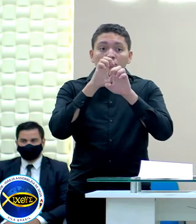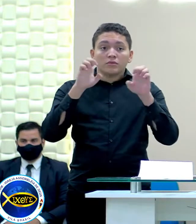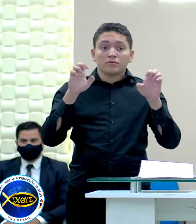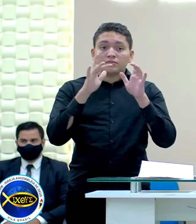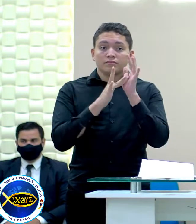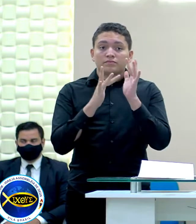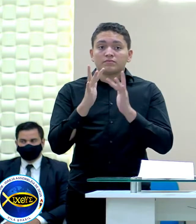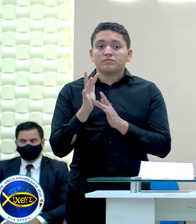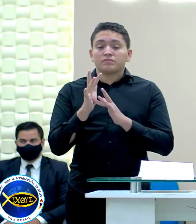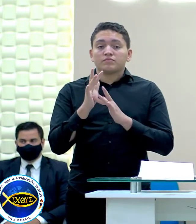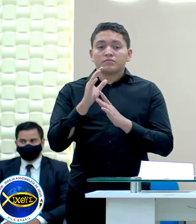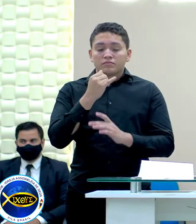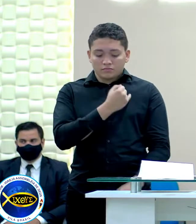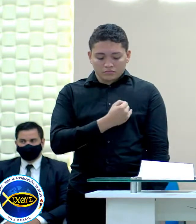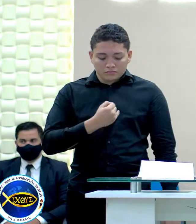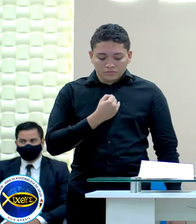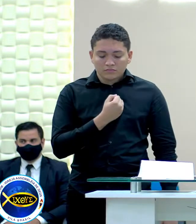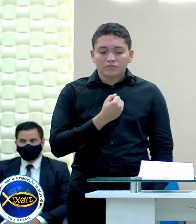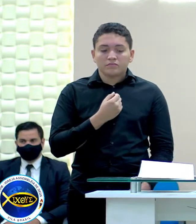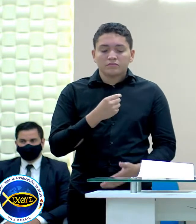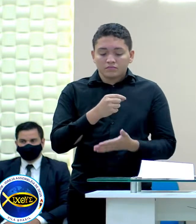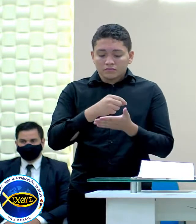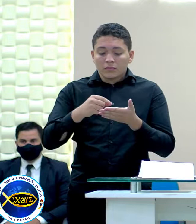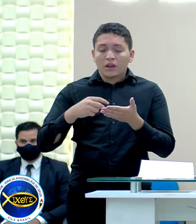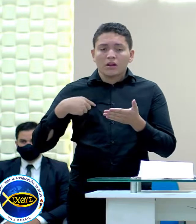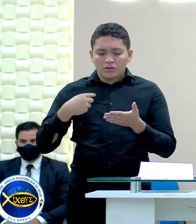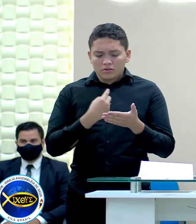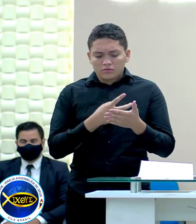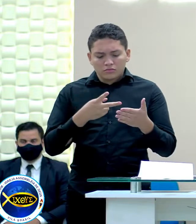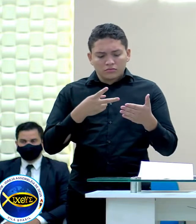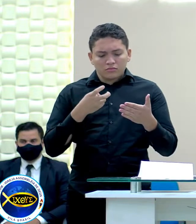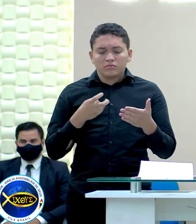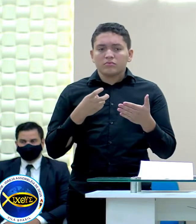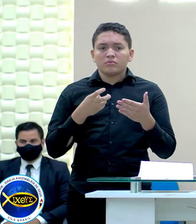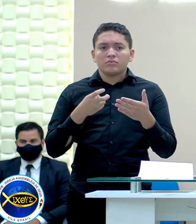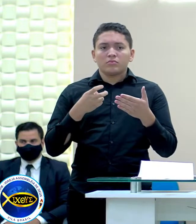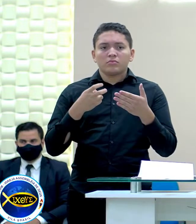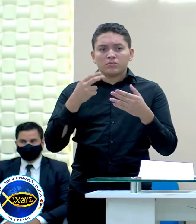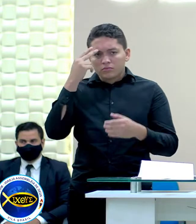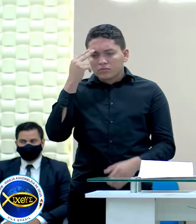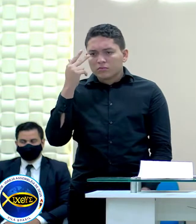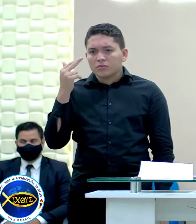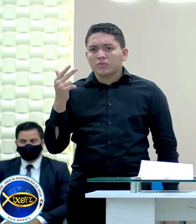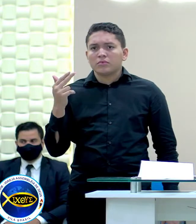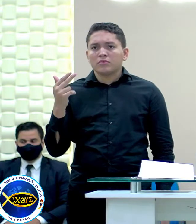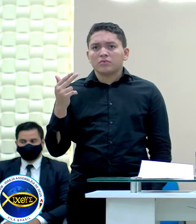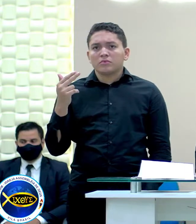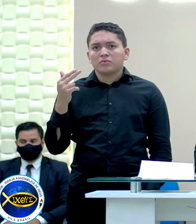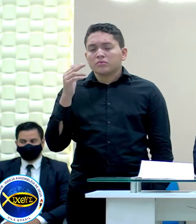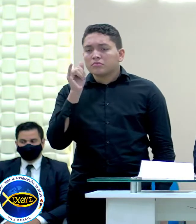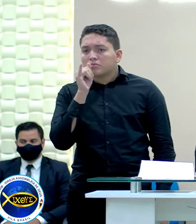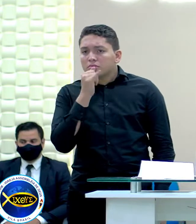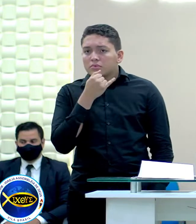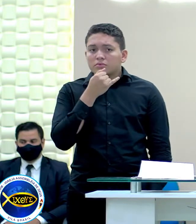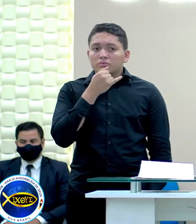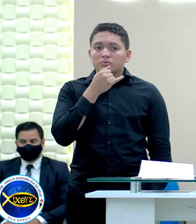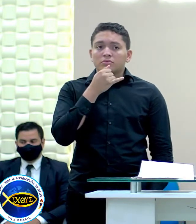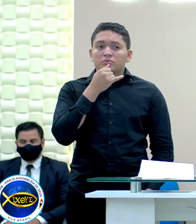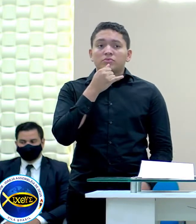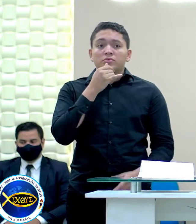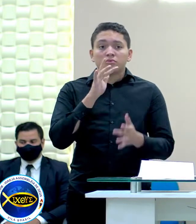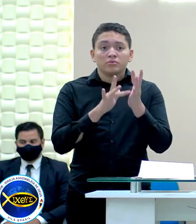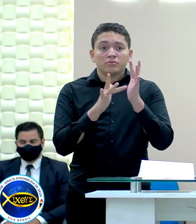Jesus, que João escreve, nós vemos ali um relato um tanto quanto triste, quando o Senhor